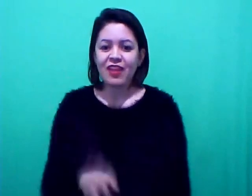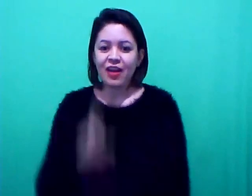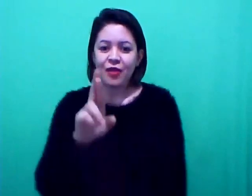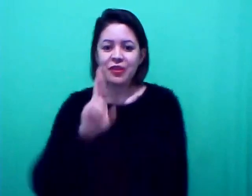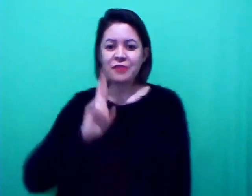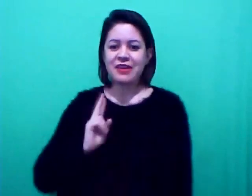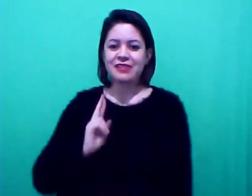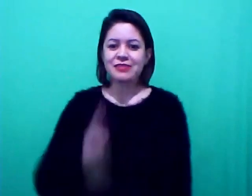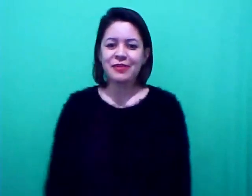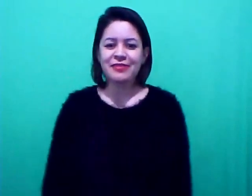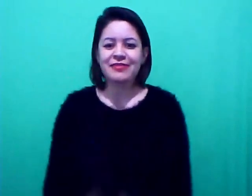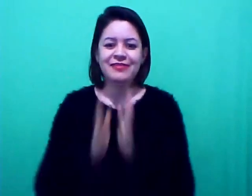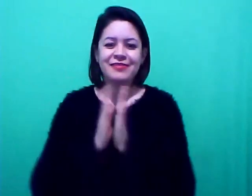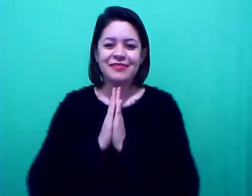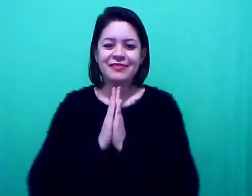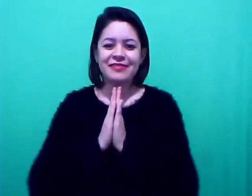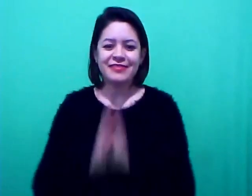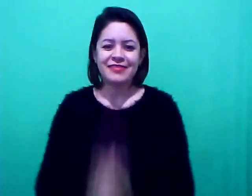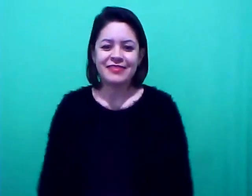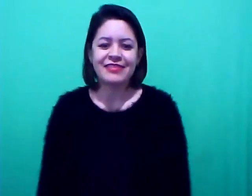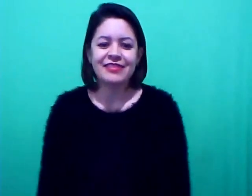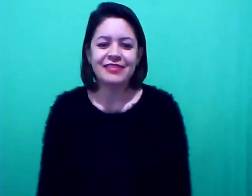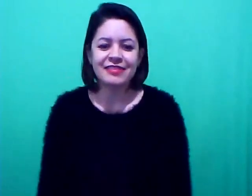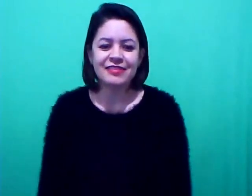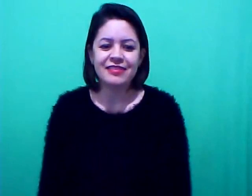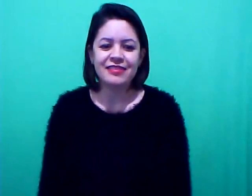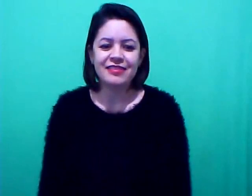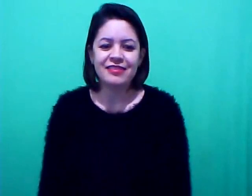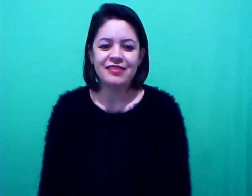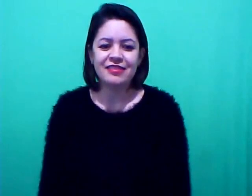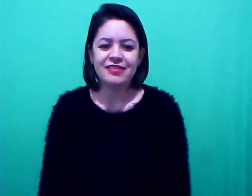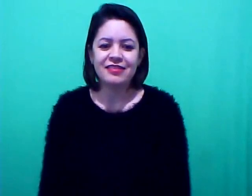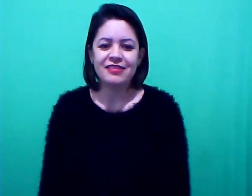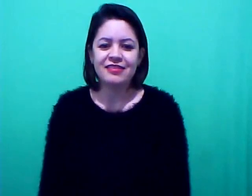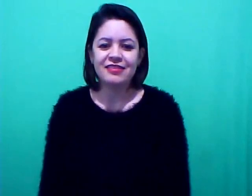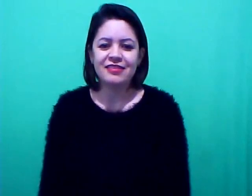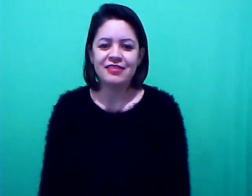materiais? Eu gostaria que vocês me respondessem no bate-papo, por favor.